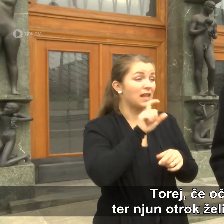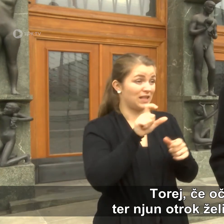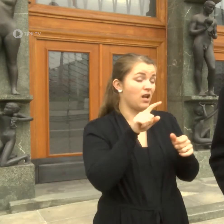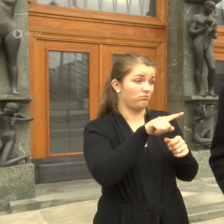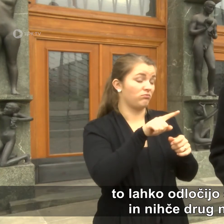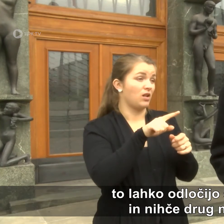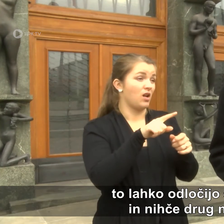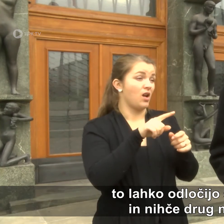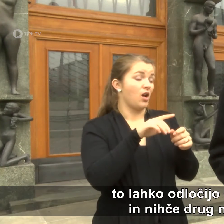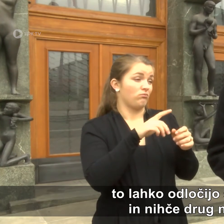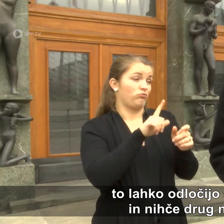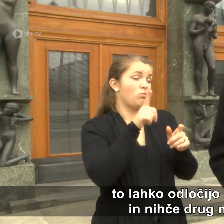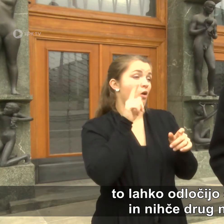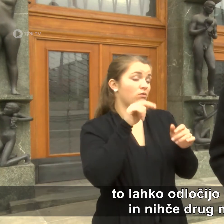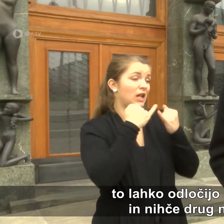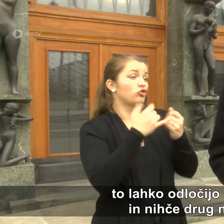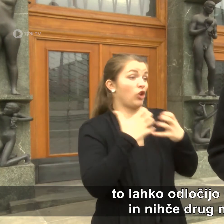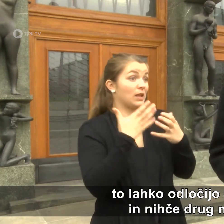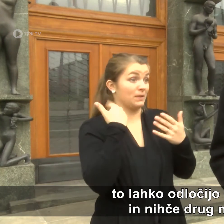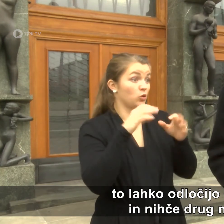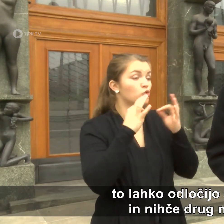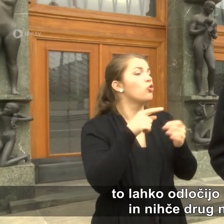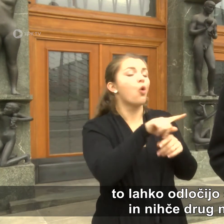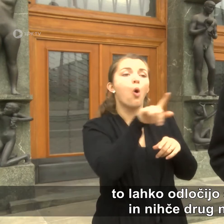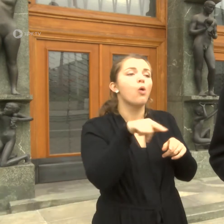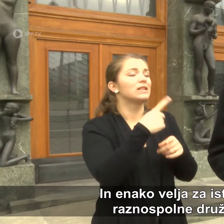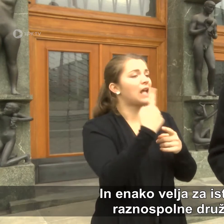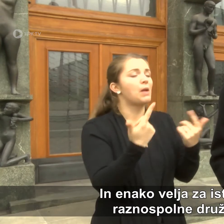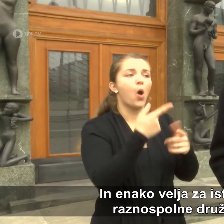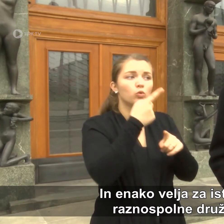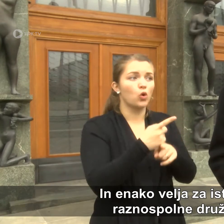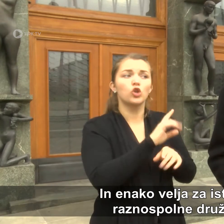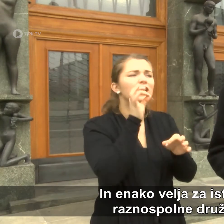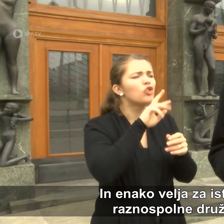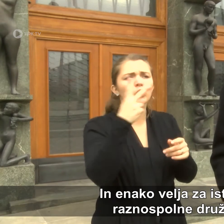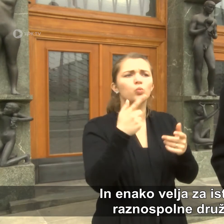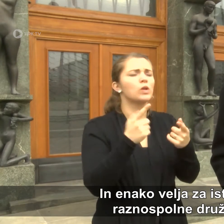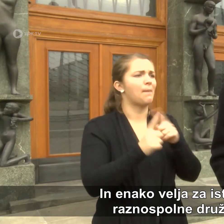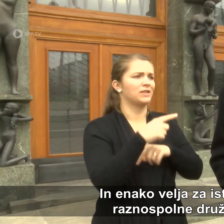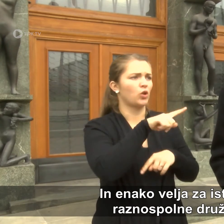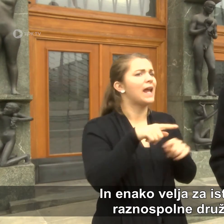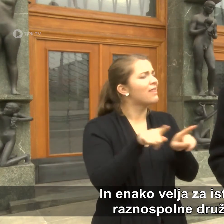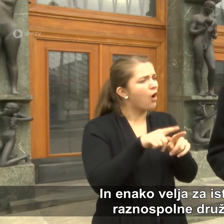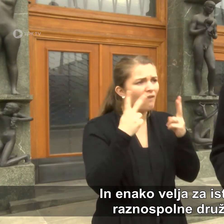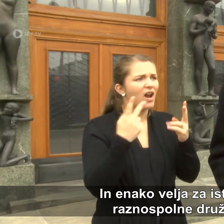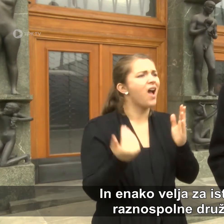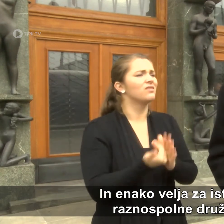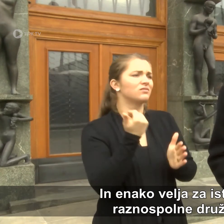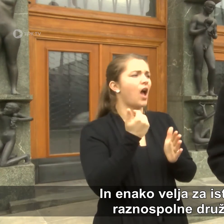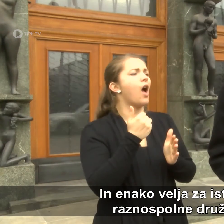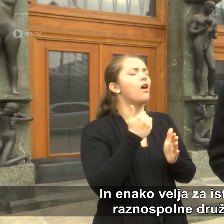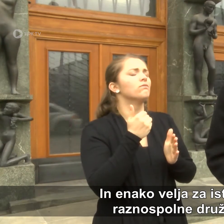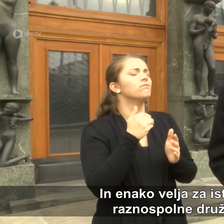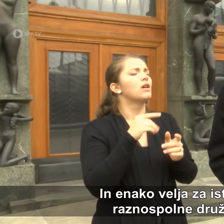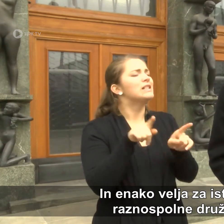biti družina, to lahko odločijo samo oni sami in nihče drug namesto njih. In enako velja za istospolne družine, raznospolne